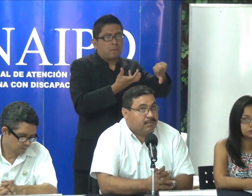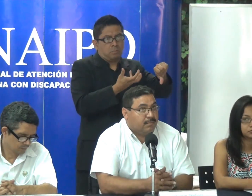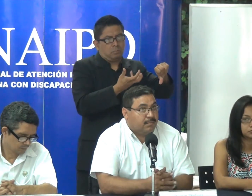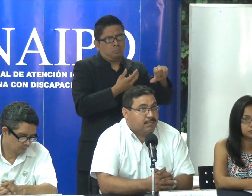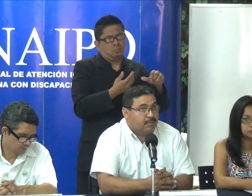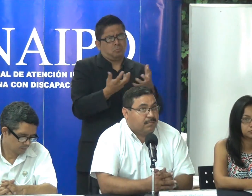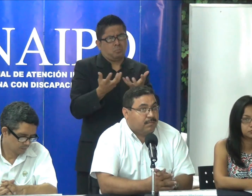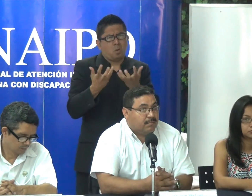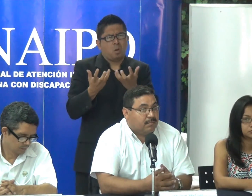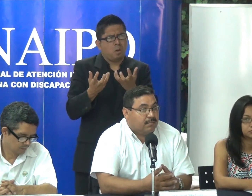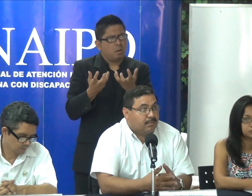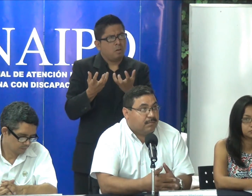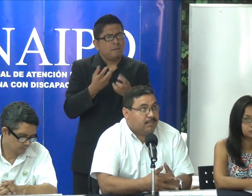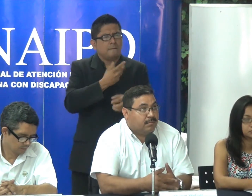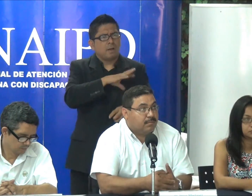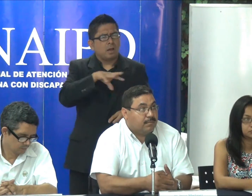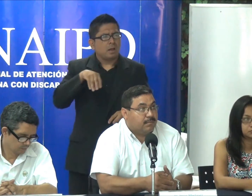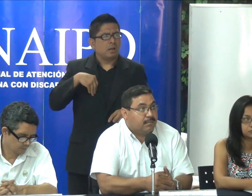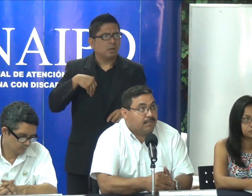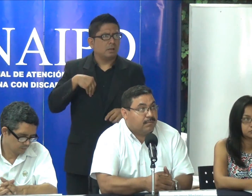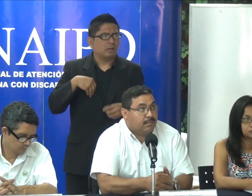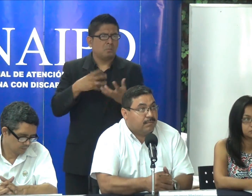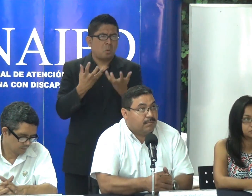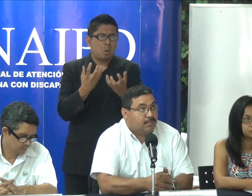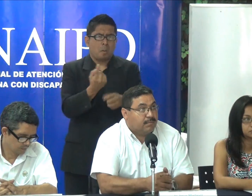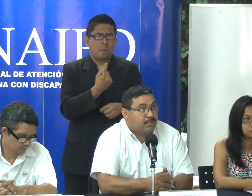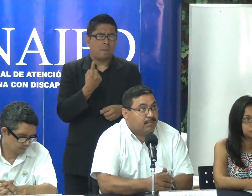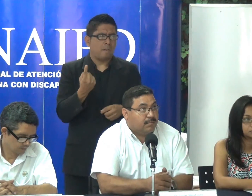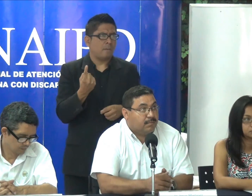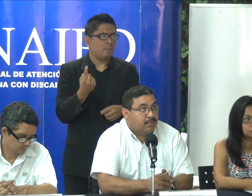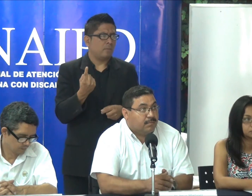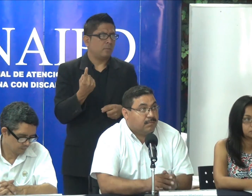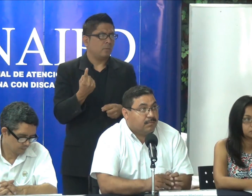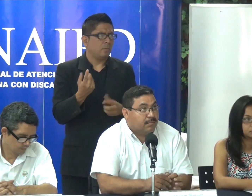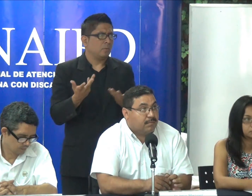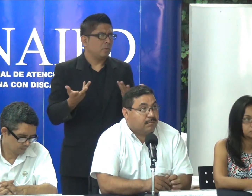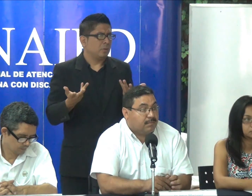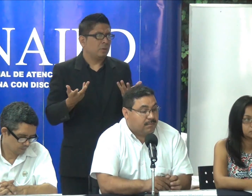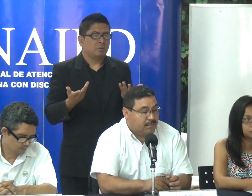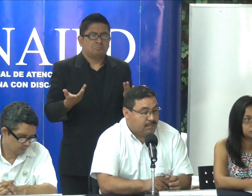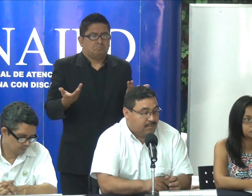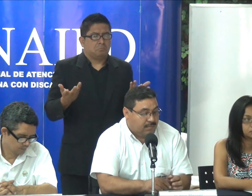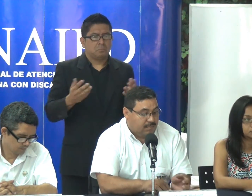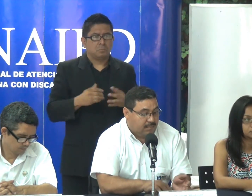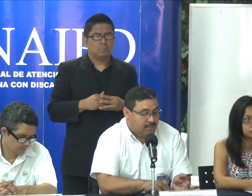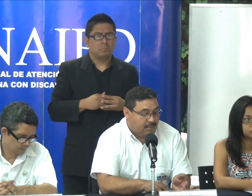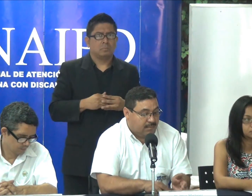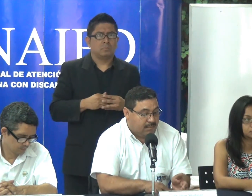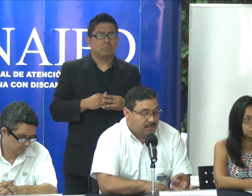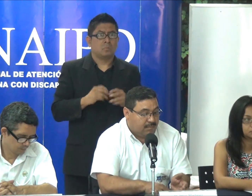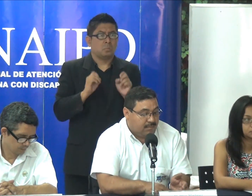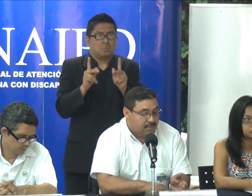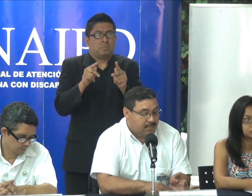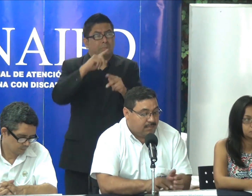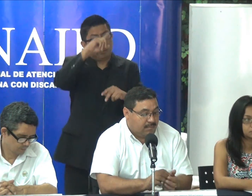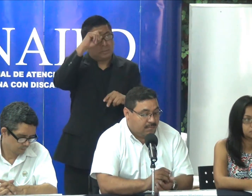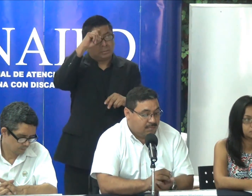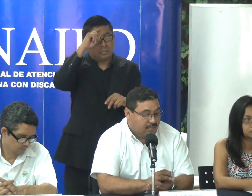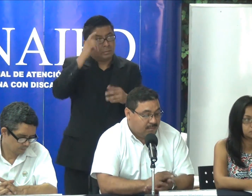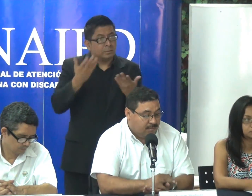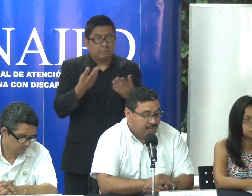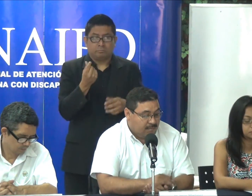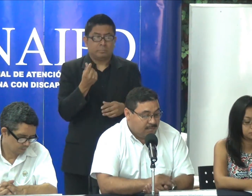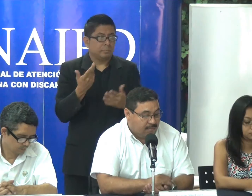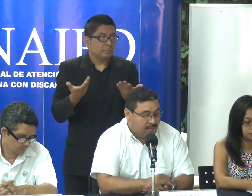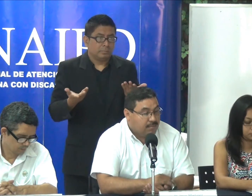muchas familias o muchas personas que a falta, digamos, de una oportunidad de